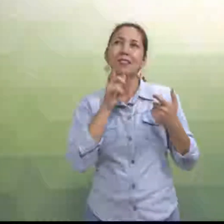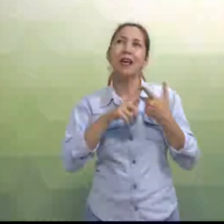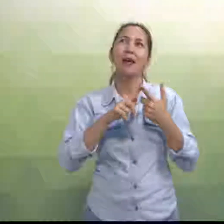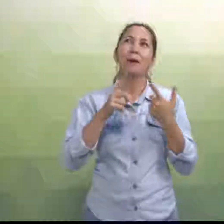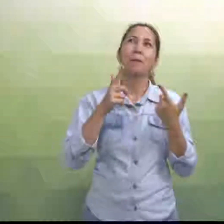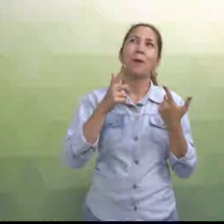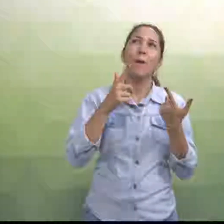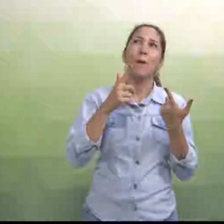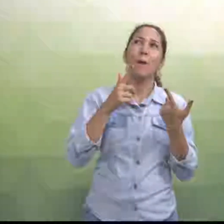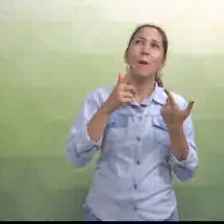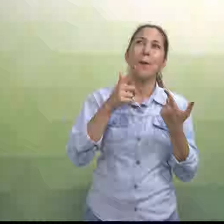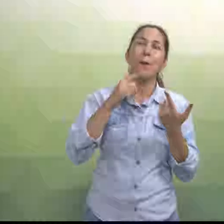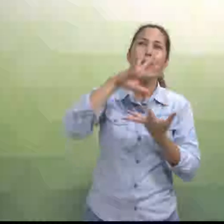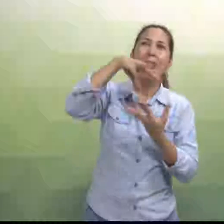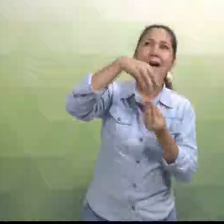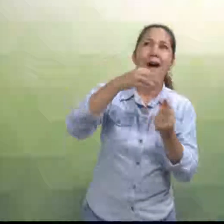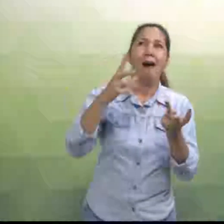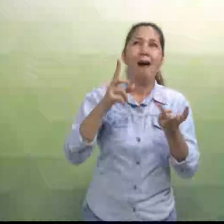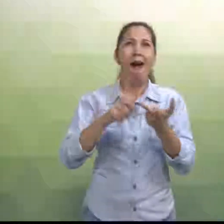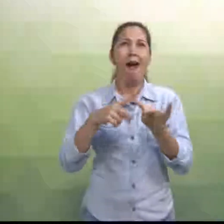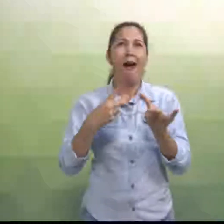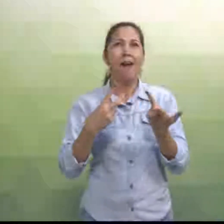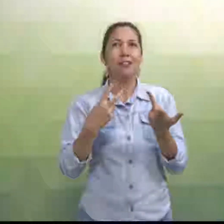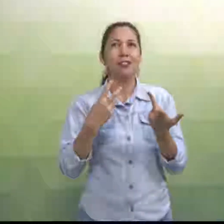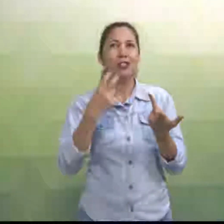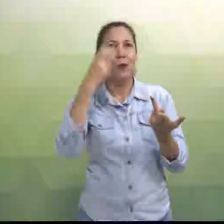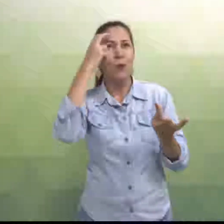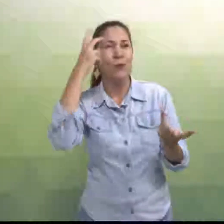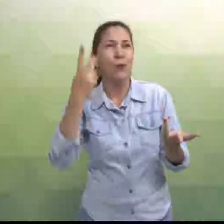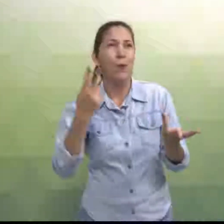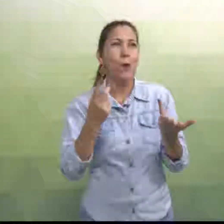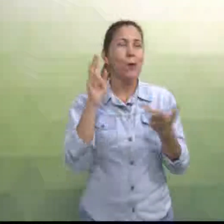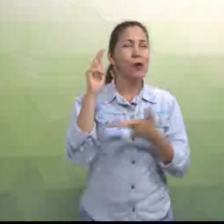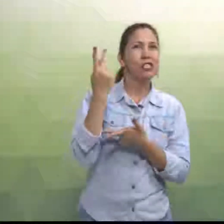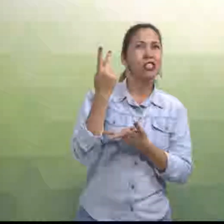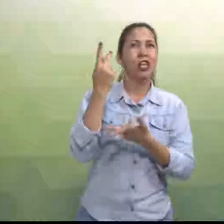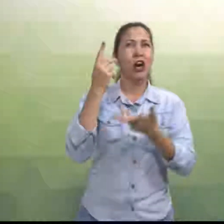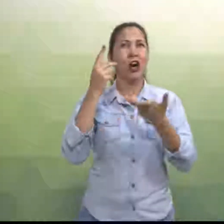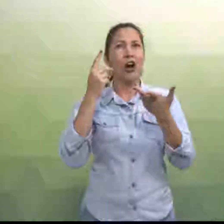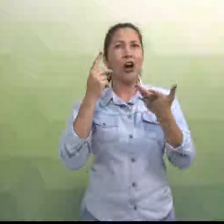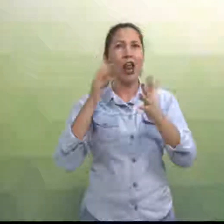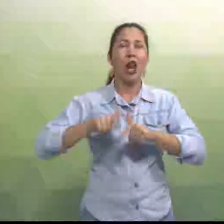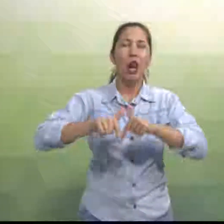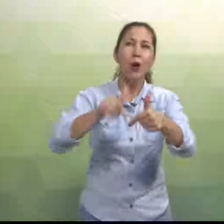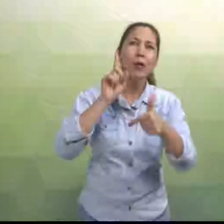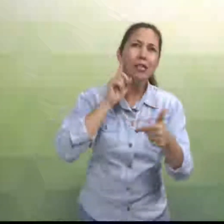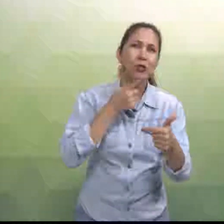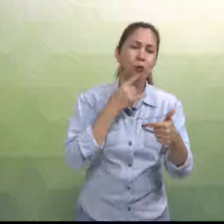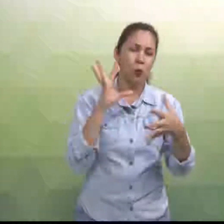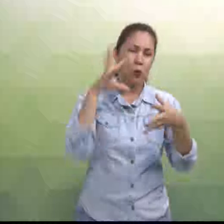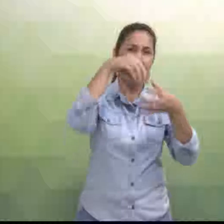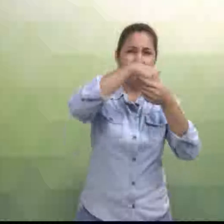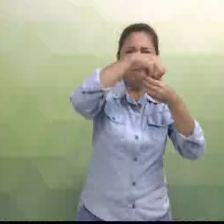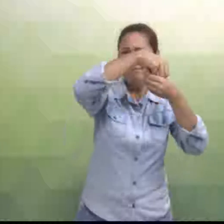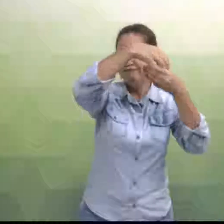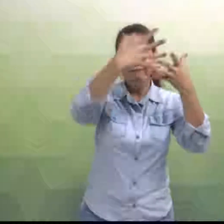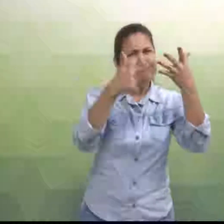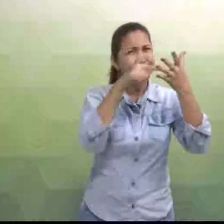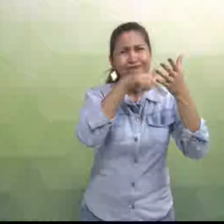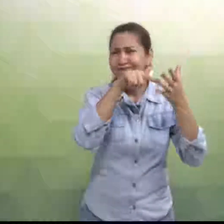visuais. Conforme falei a respeito das artes, da cultura, história, a luta